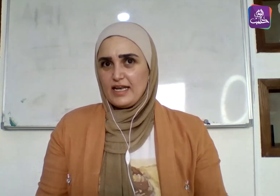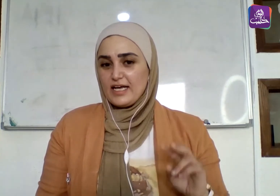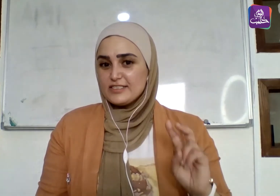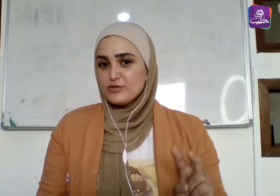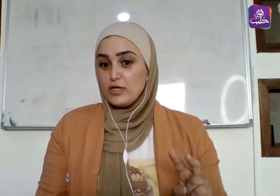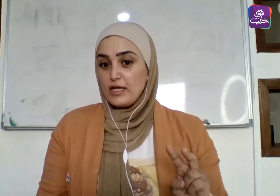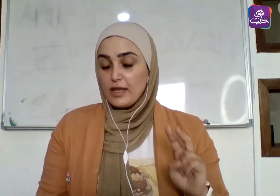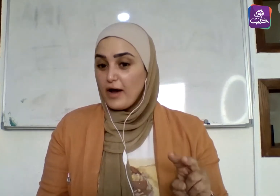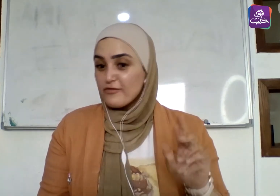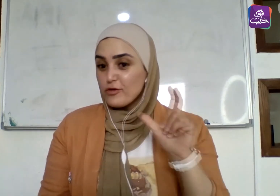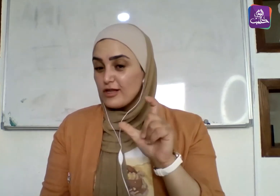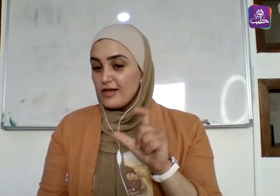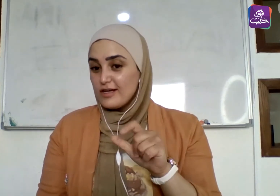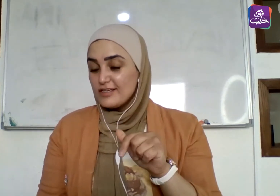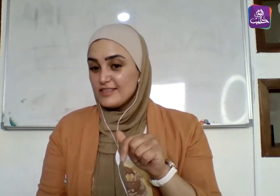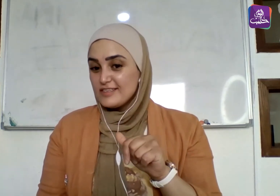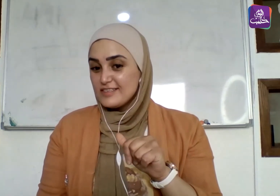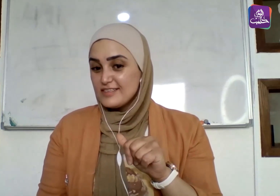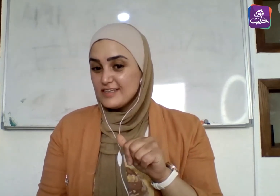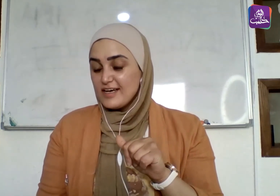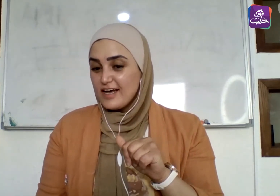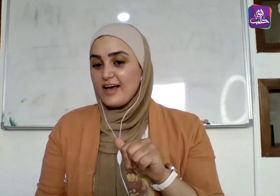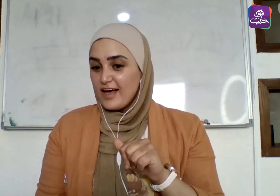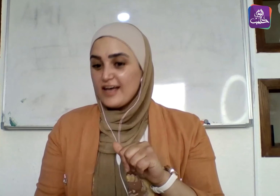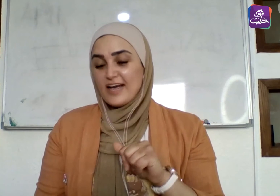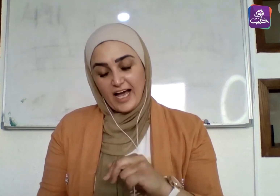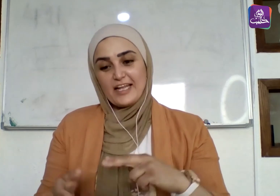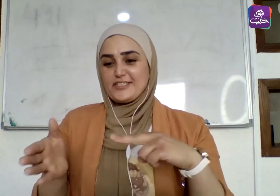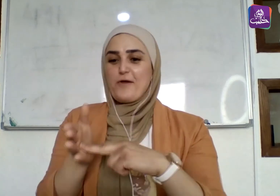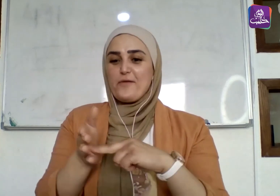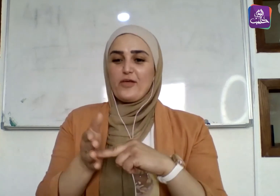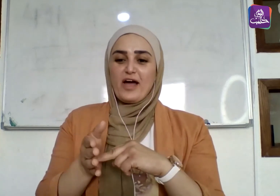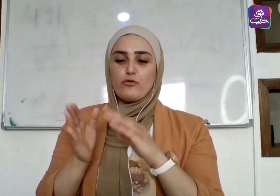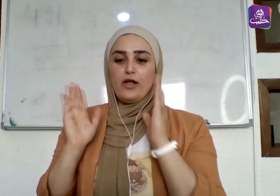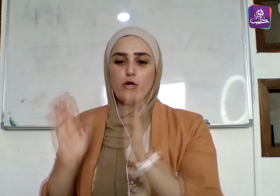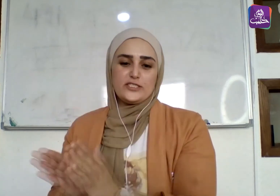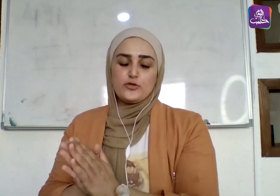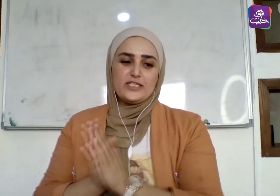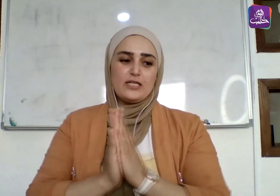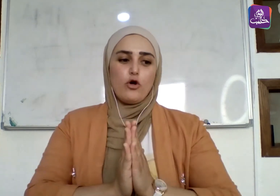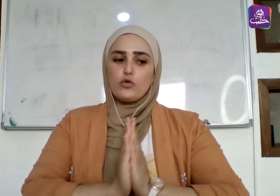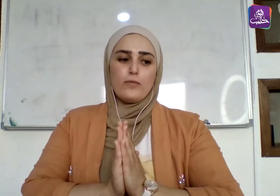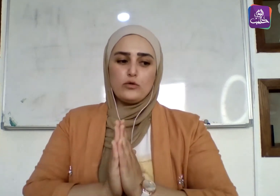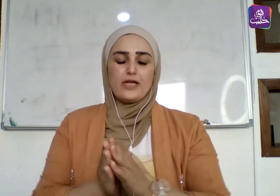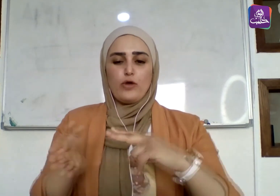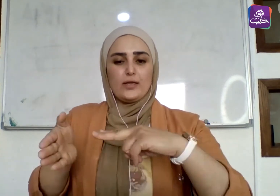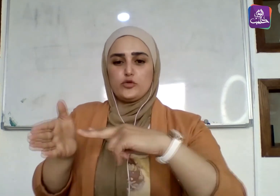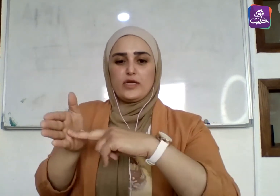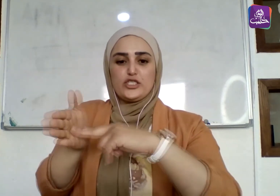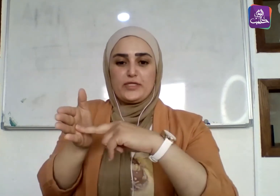هلا علم بعرف علم ثورتنا علم الثورة السورية خلص تمام لأن بعرف أنه إحنا هون السوريين اللي هون كلهم قالوا لنا أنه علم سوريا